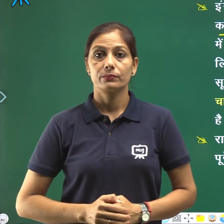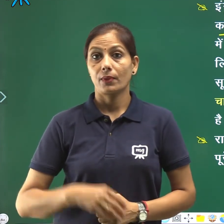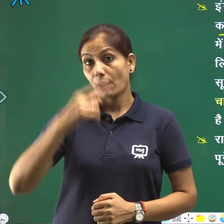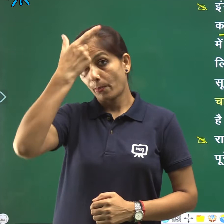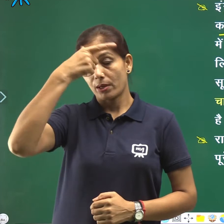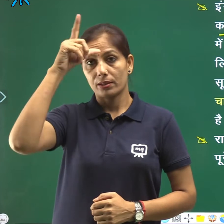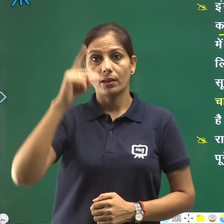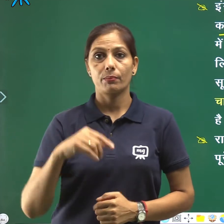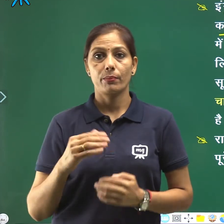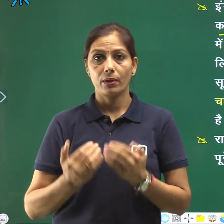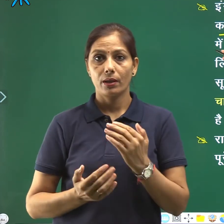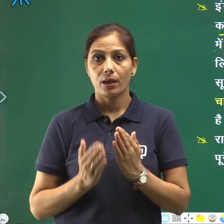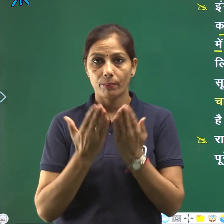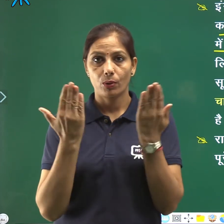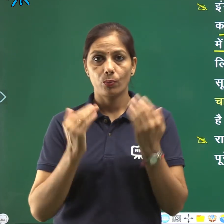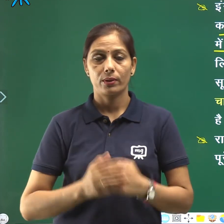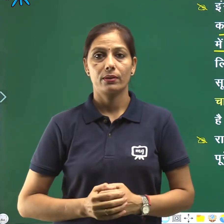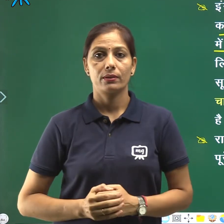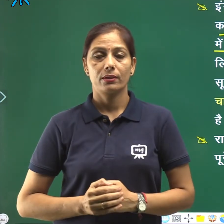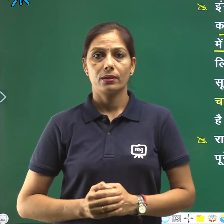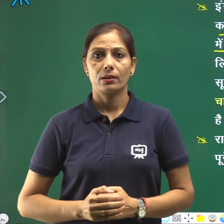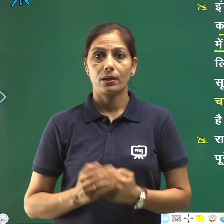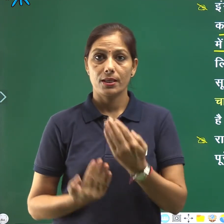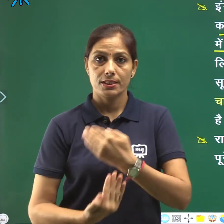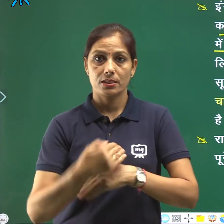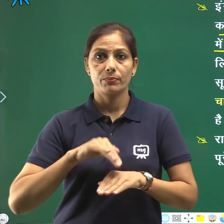भारतीय अखबारों में छपती थी कि